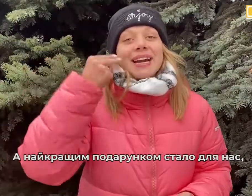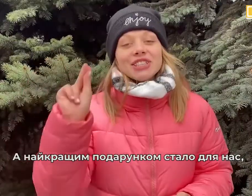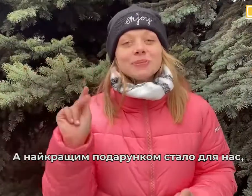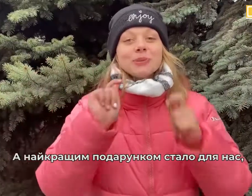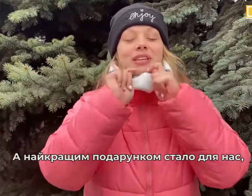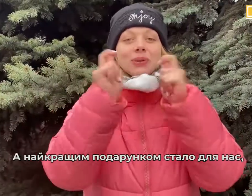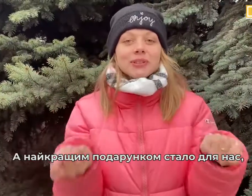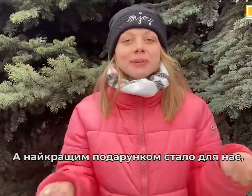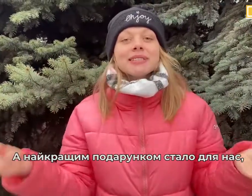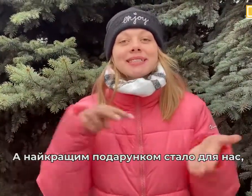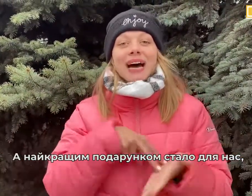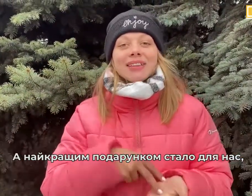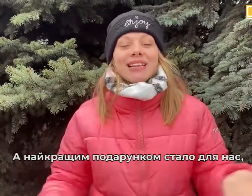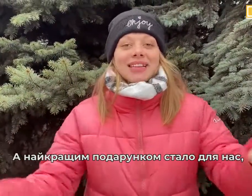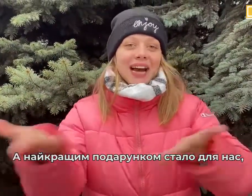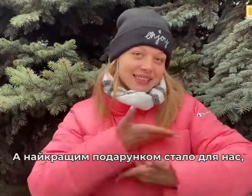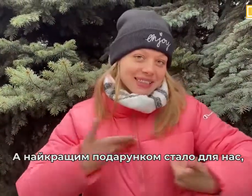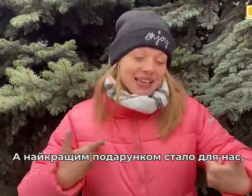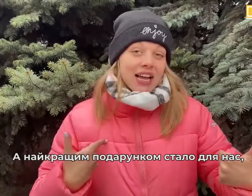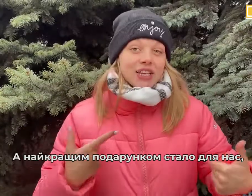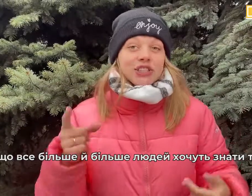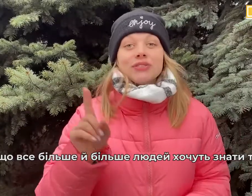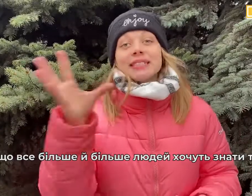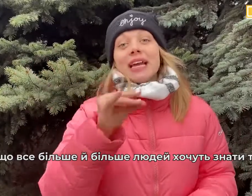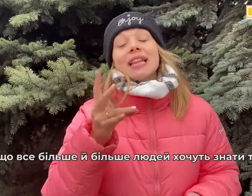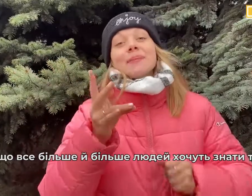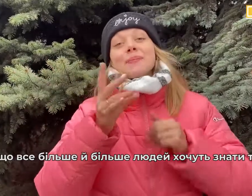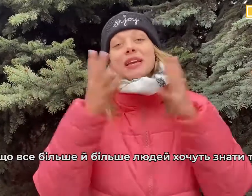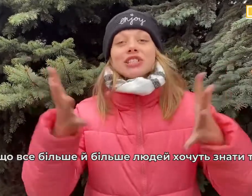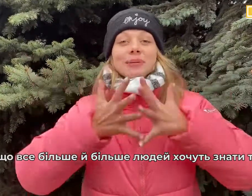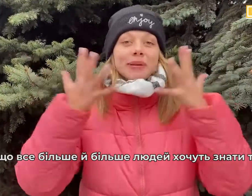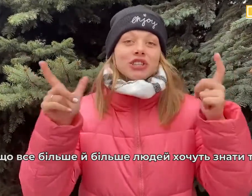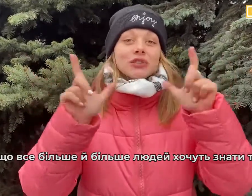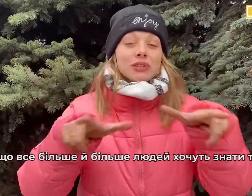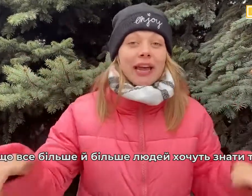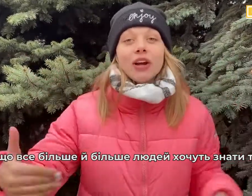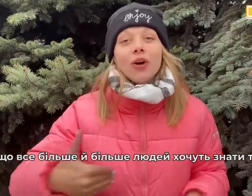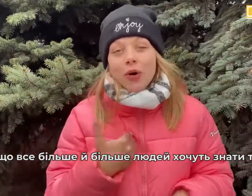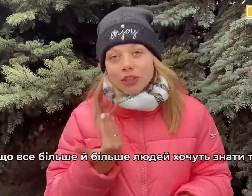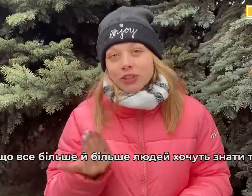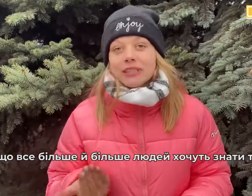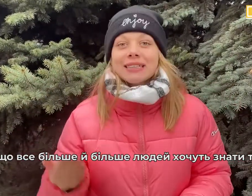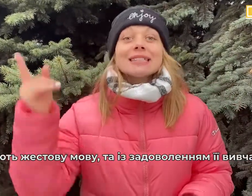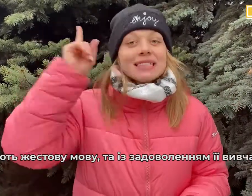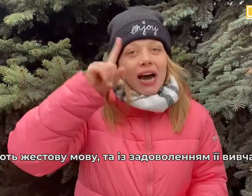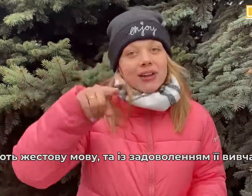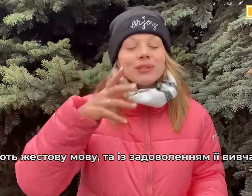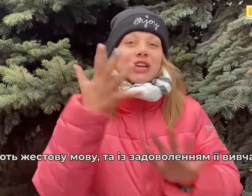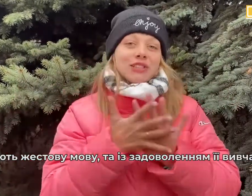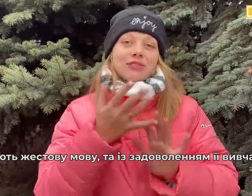найкращим подарунком стало для нас, що все більше і більше людей хочуть та знають жестову